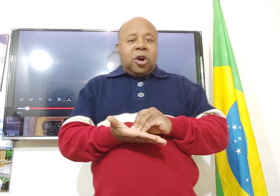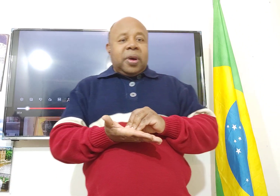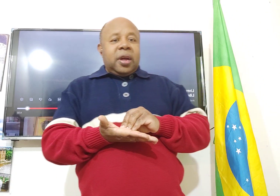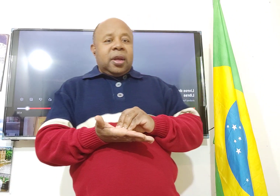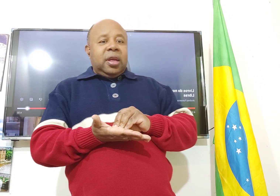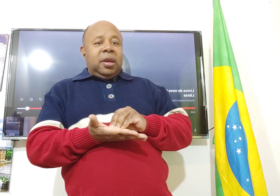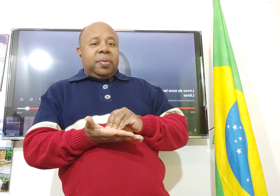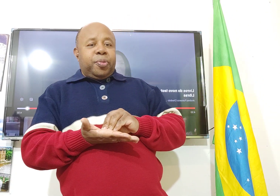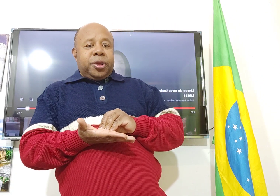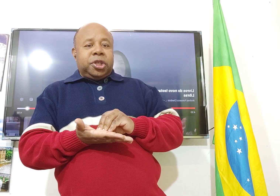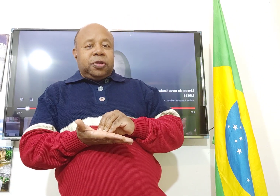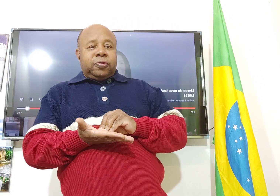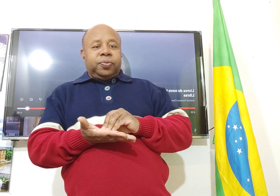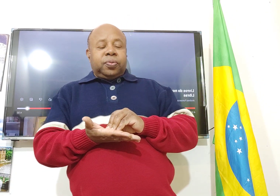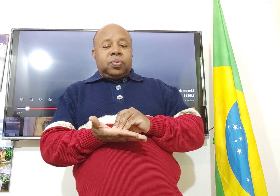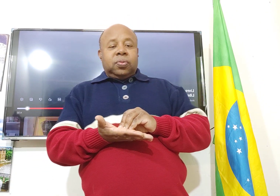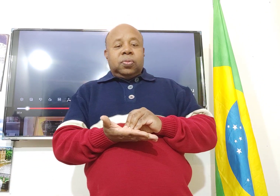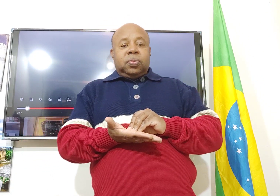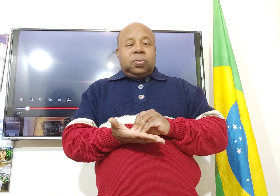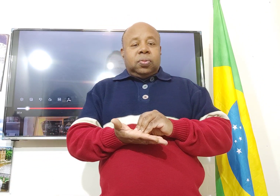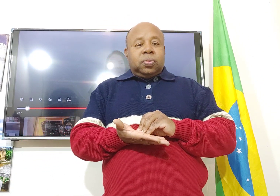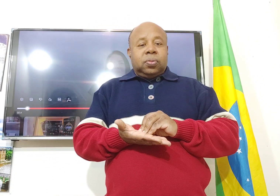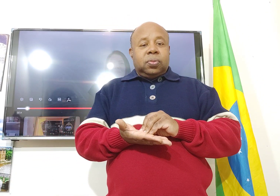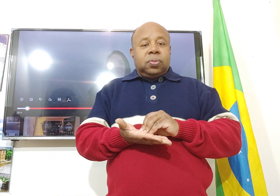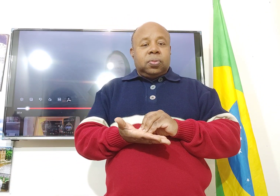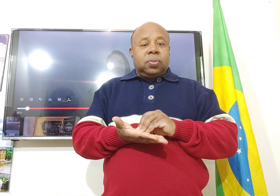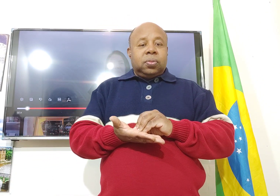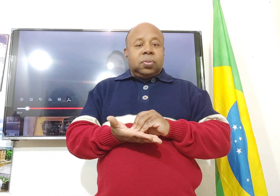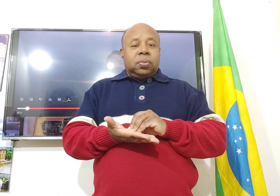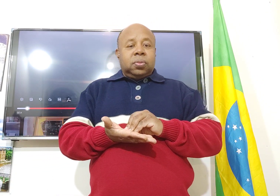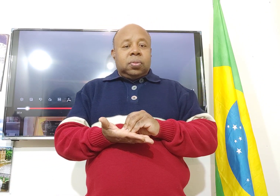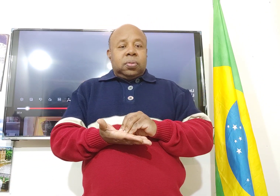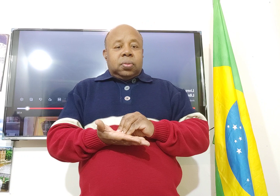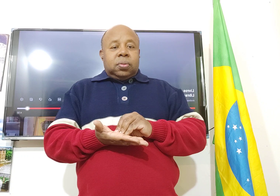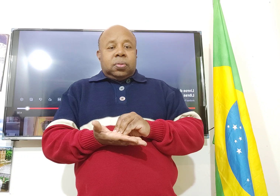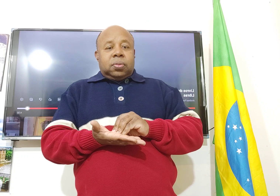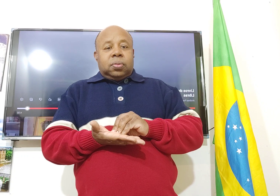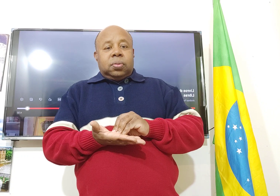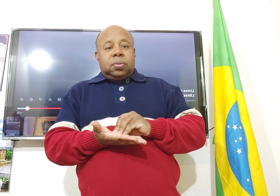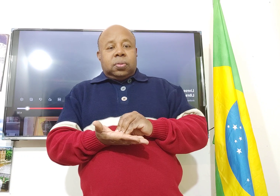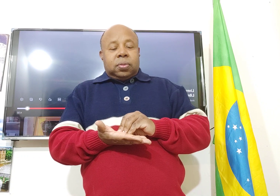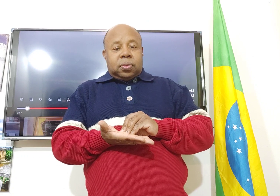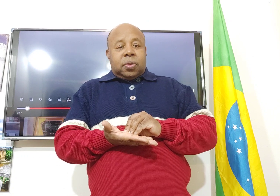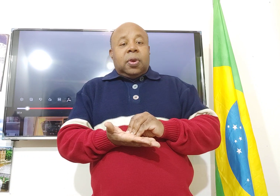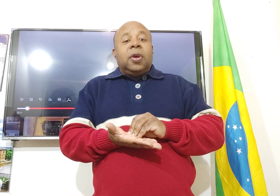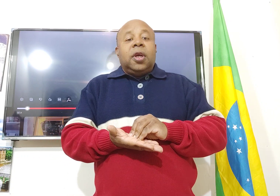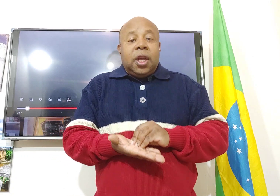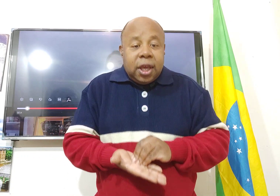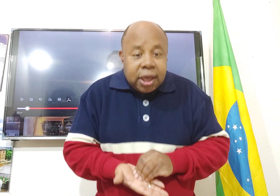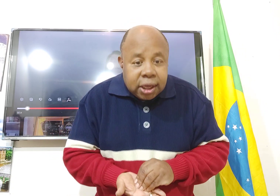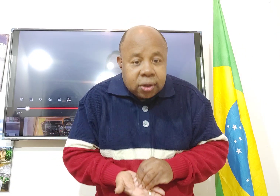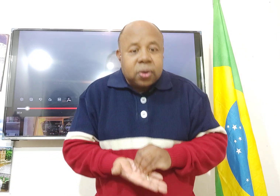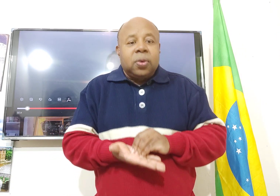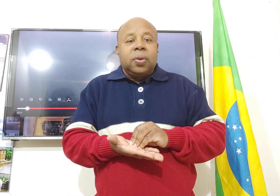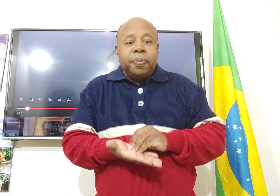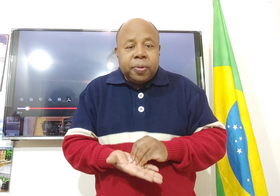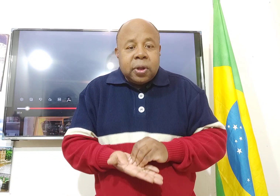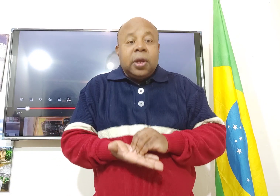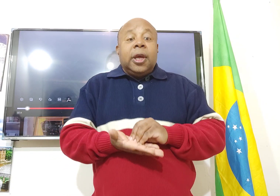transforma em positivo. Isso.